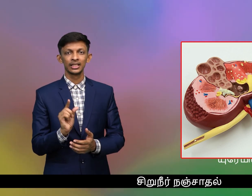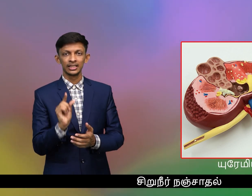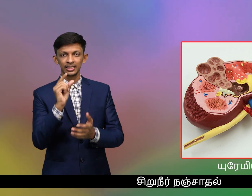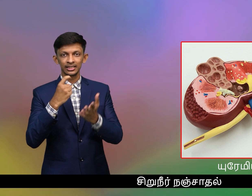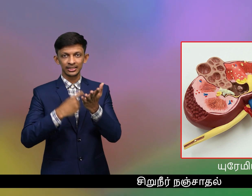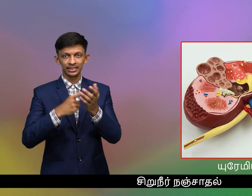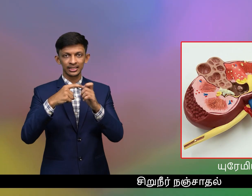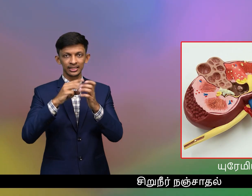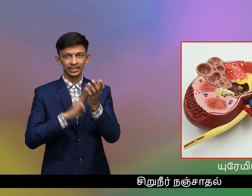சிறுநீர் நஞ்சாதல்,